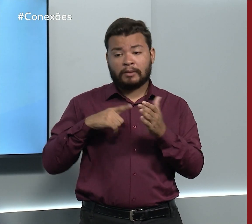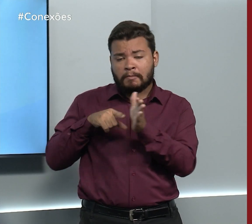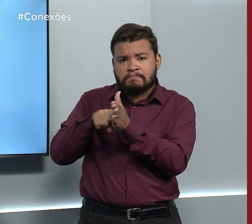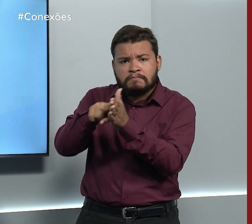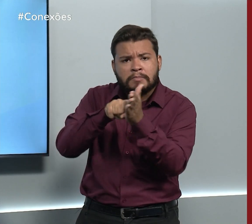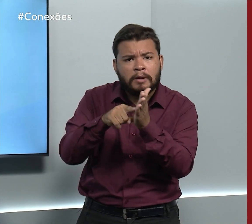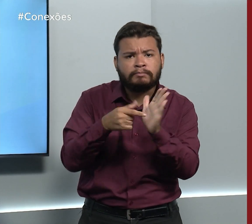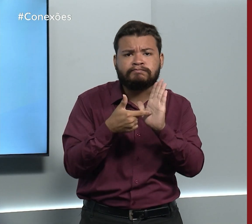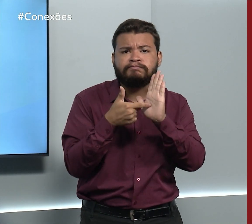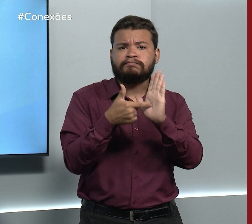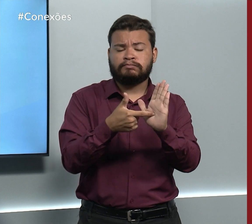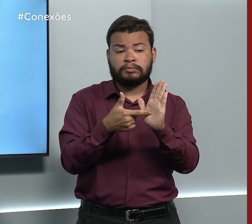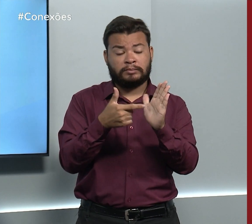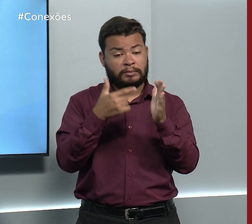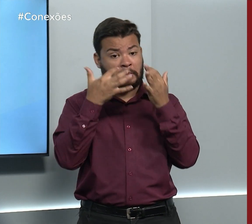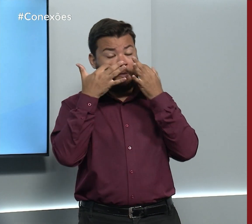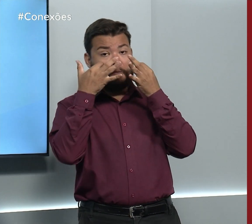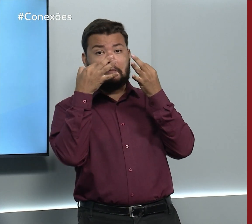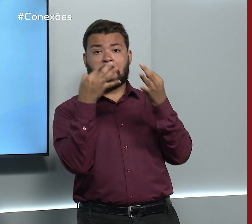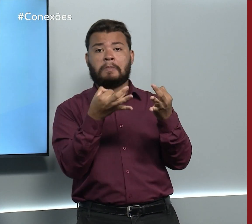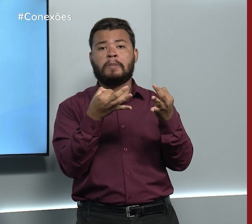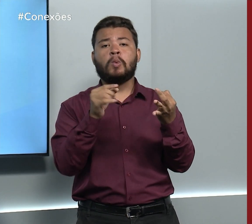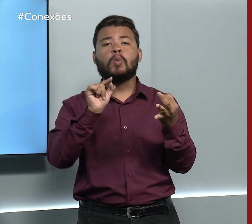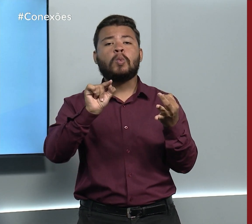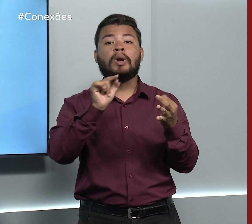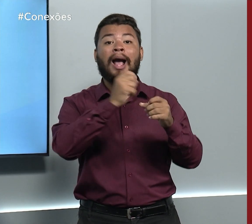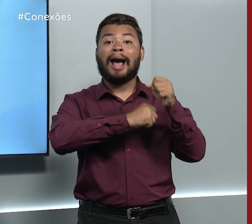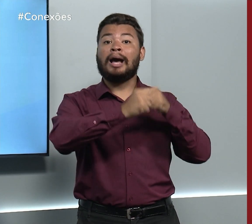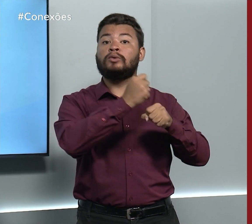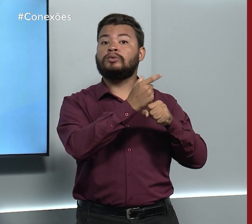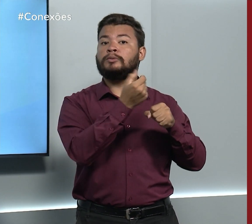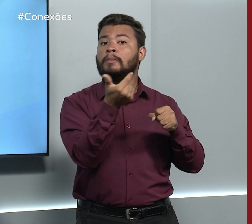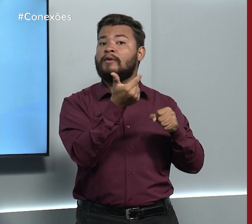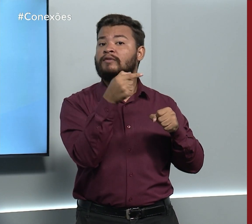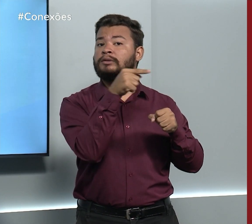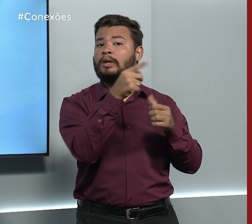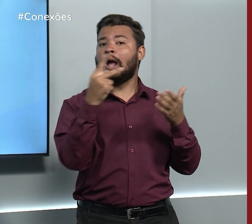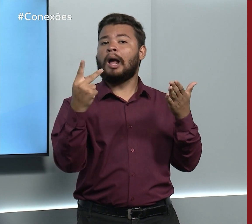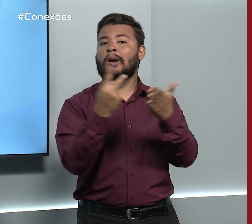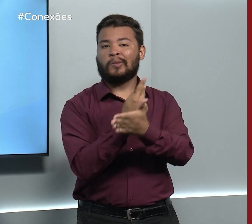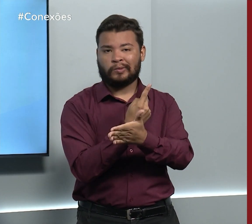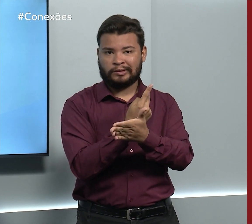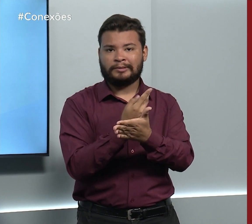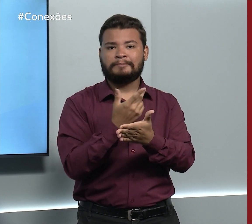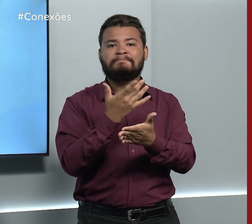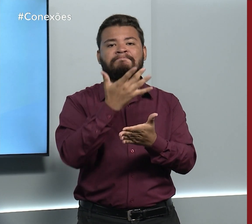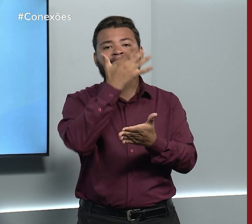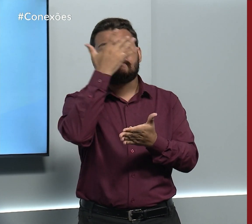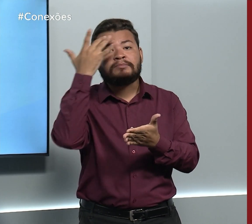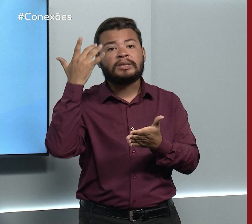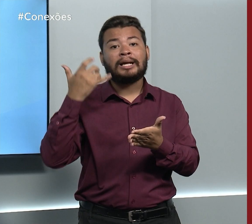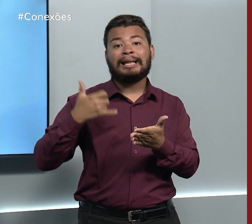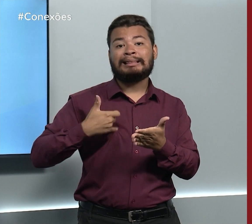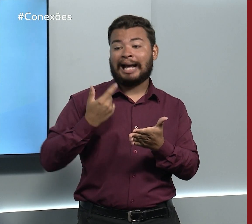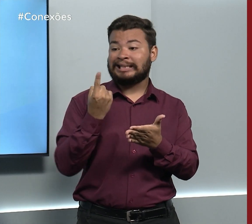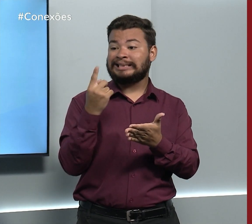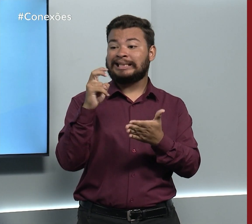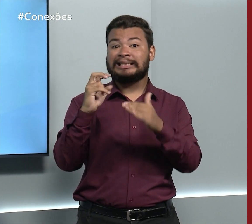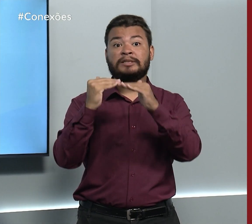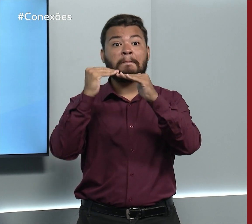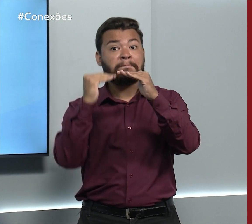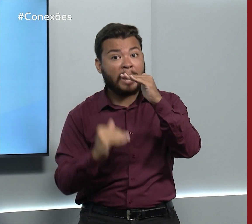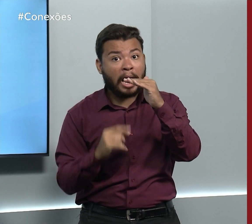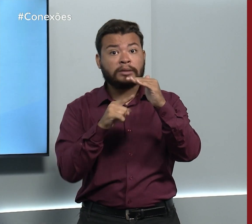chama a atenção em relação a 2022 é o aumento do número de mortes das pessoas menores de